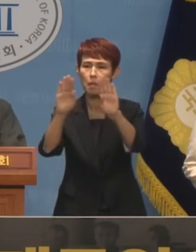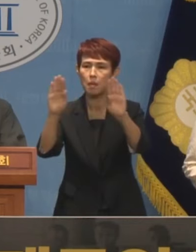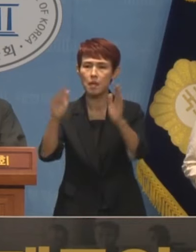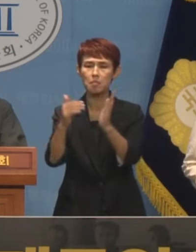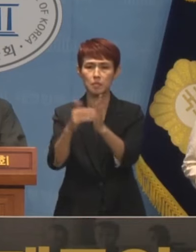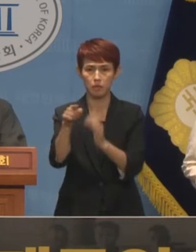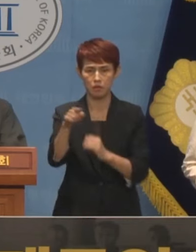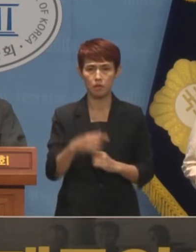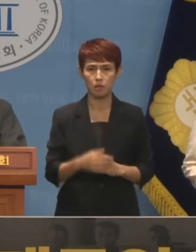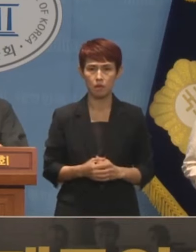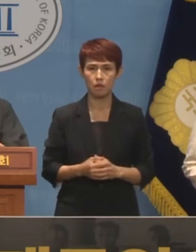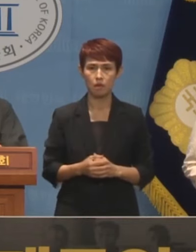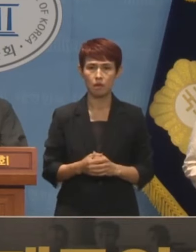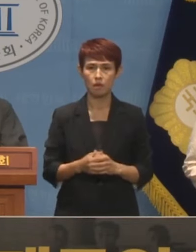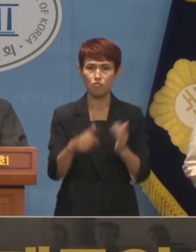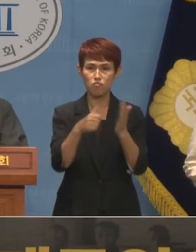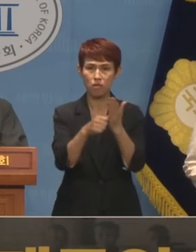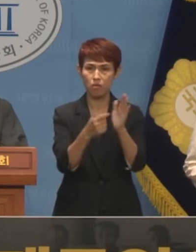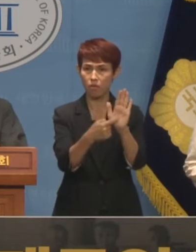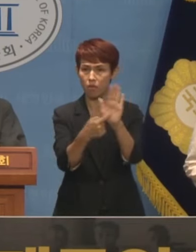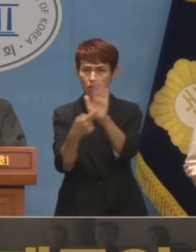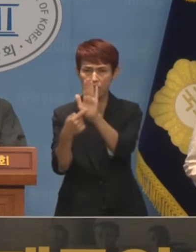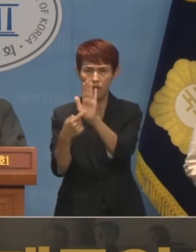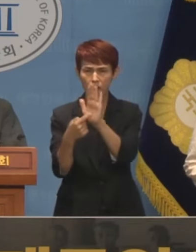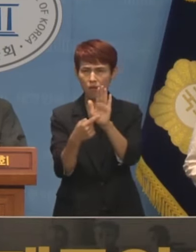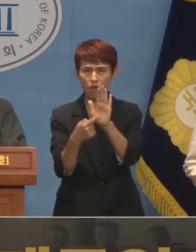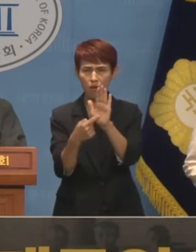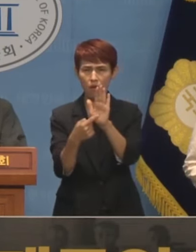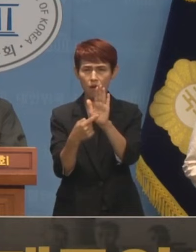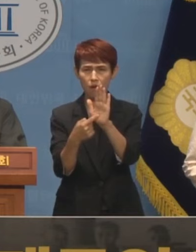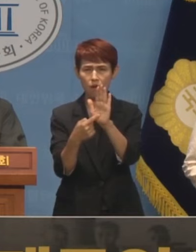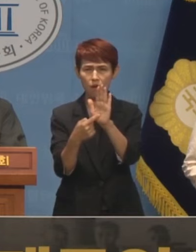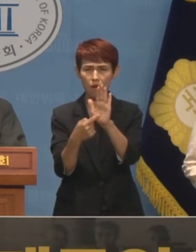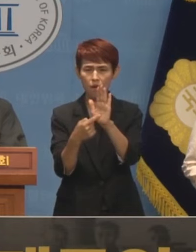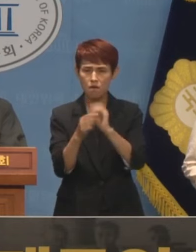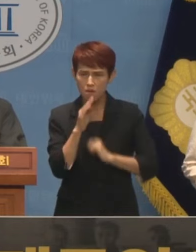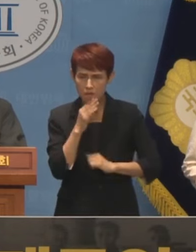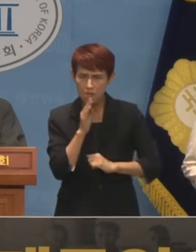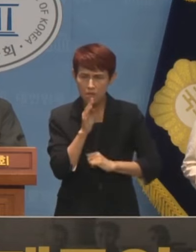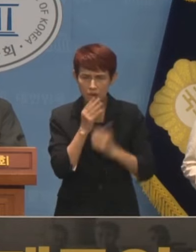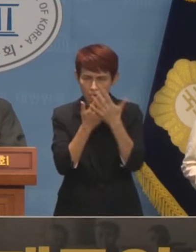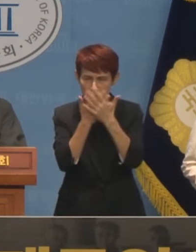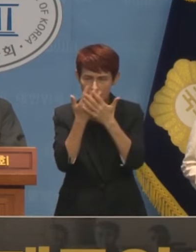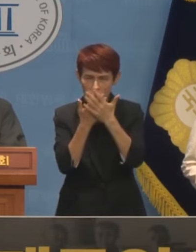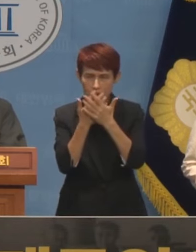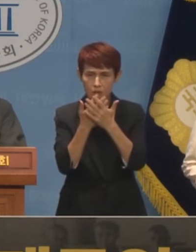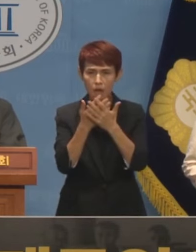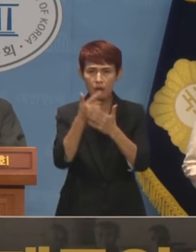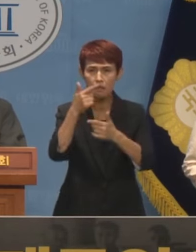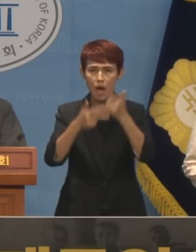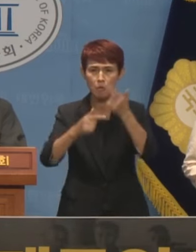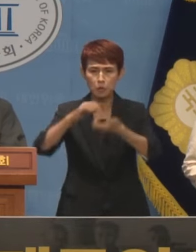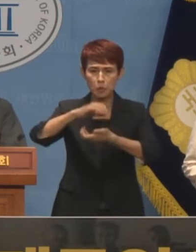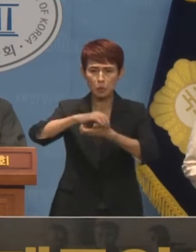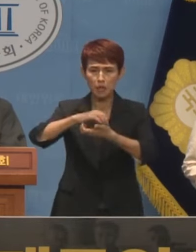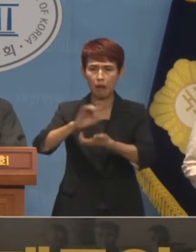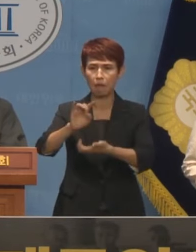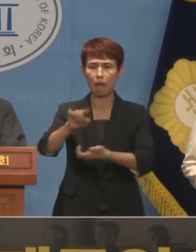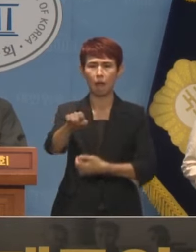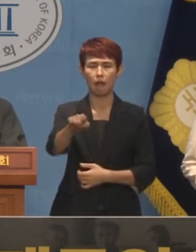형태였고 유물이라고는 사실 여부 사실 여부조차 확인이 어려운 나무도시락 한점